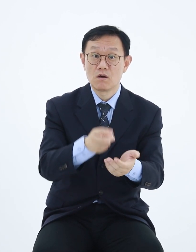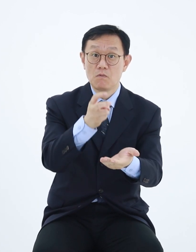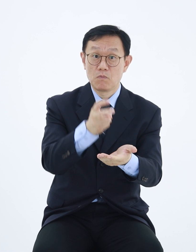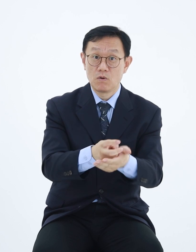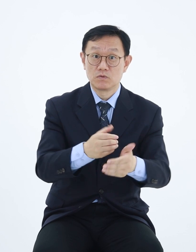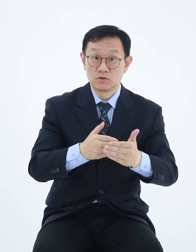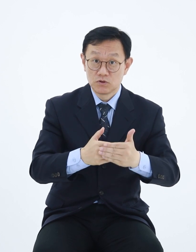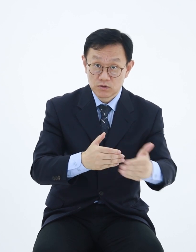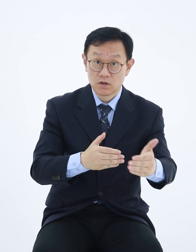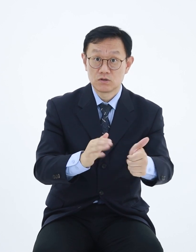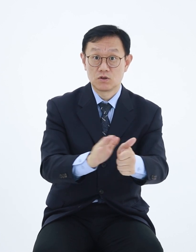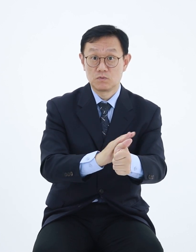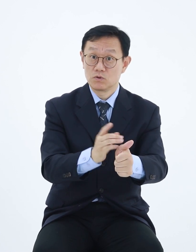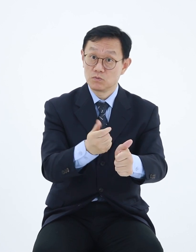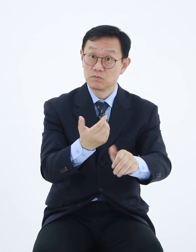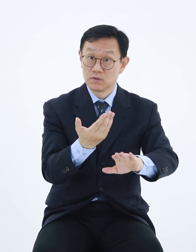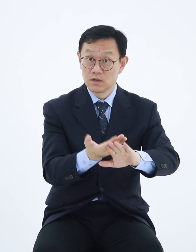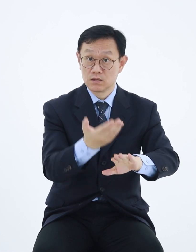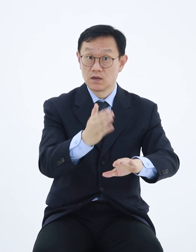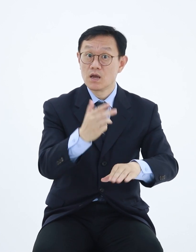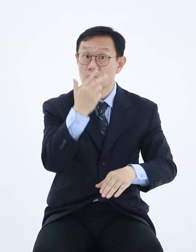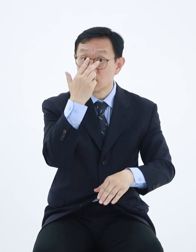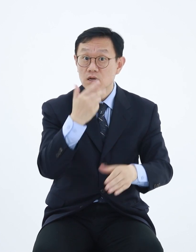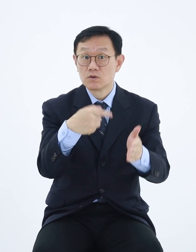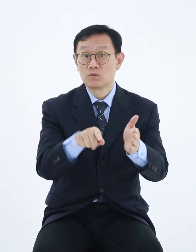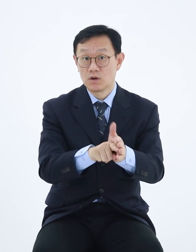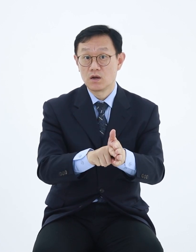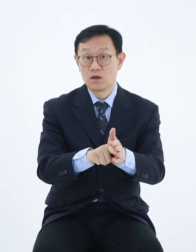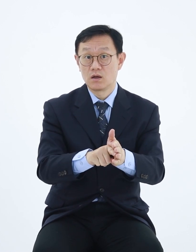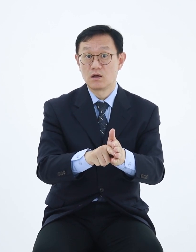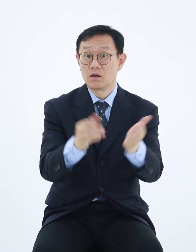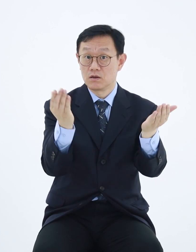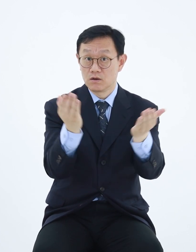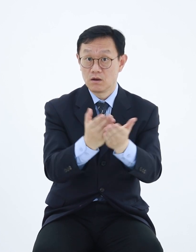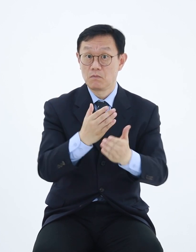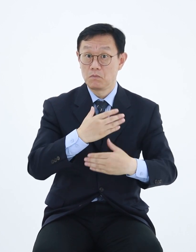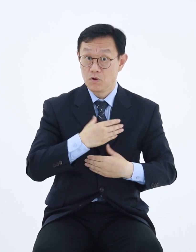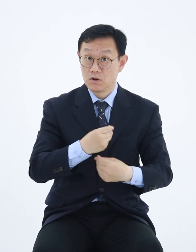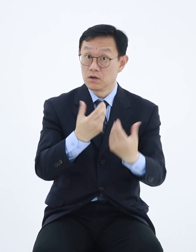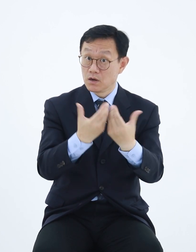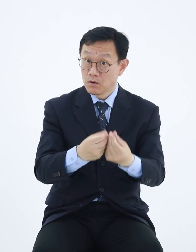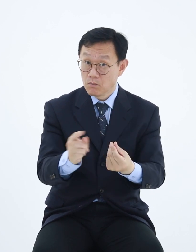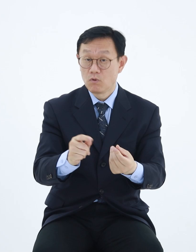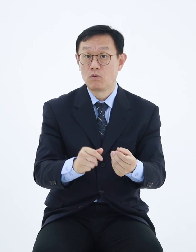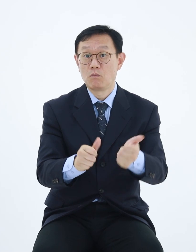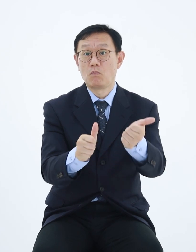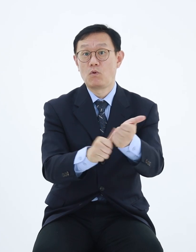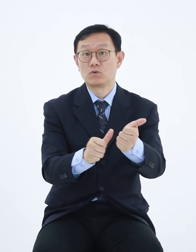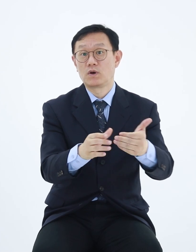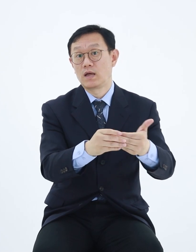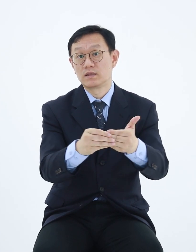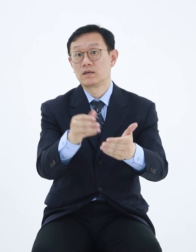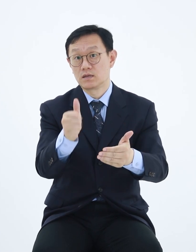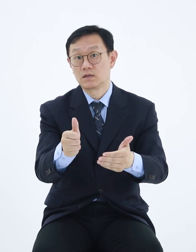달라질 수 있는데 시각장애인을 위한 적합한 편의의 예를 들면 보조 안내인, 시각장애인용